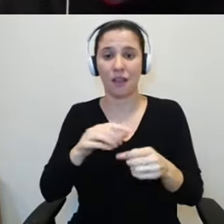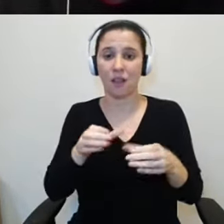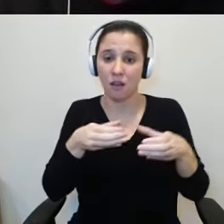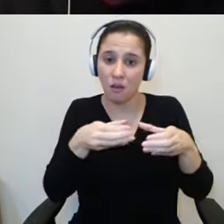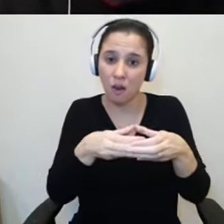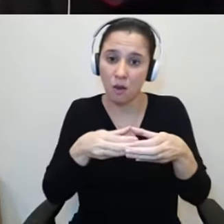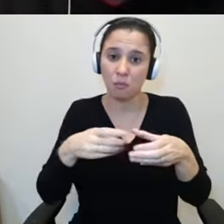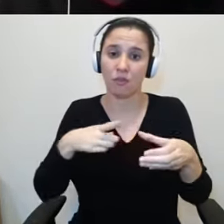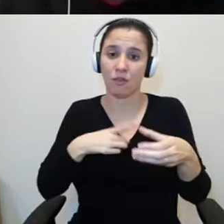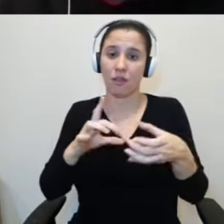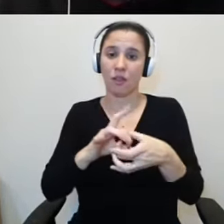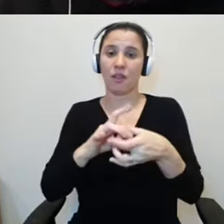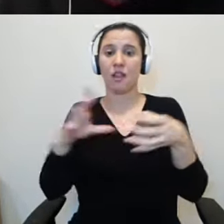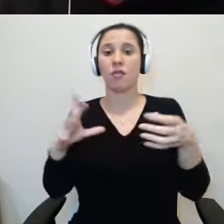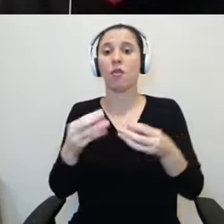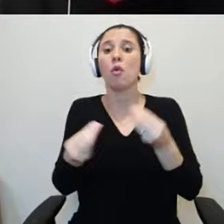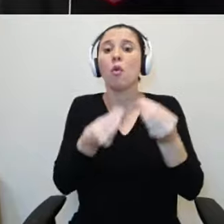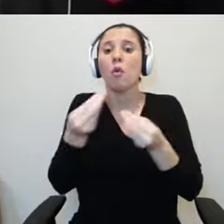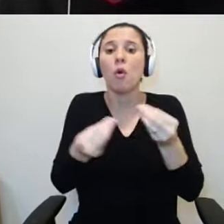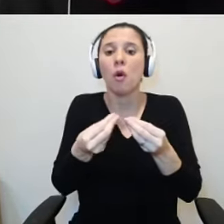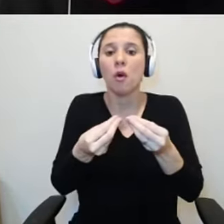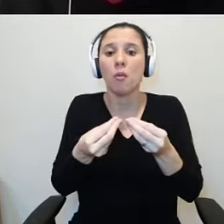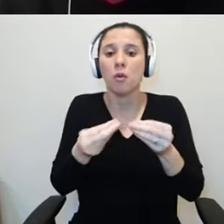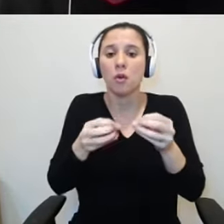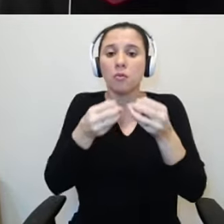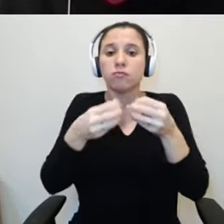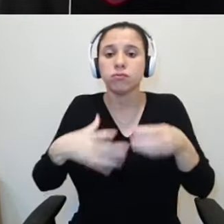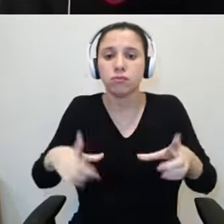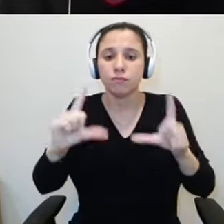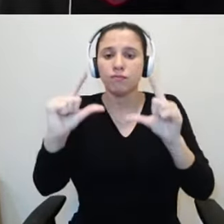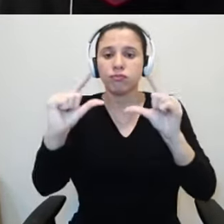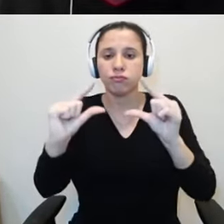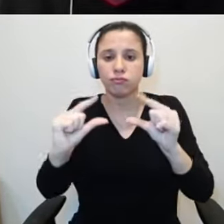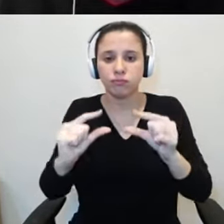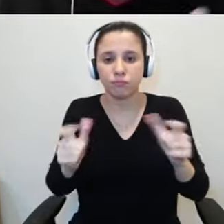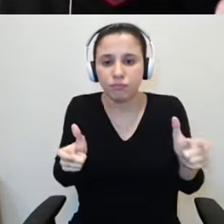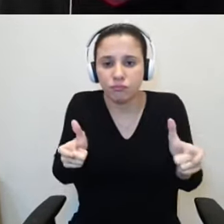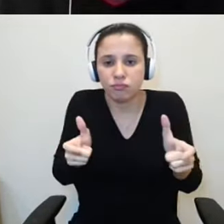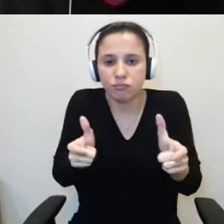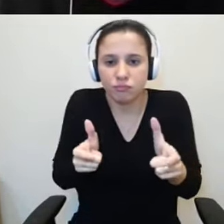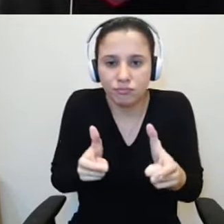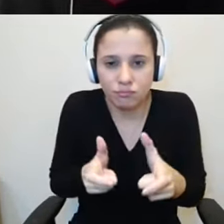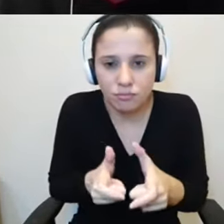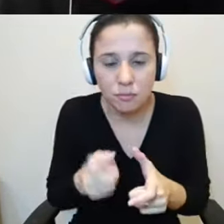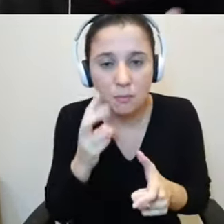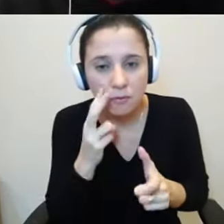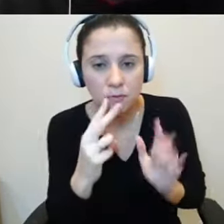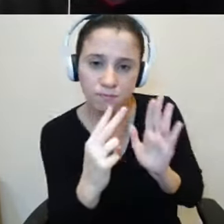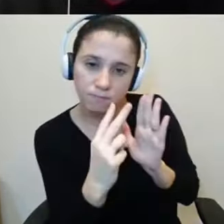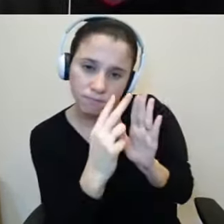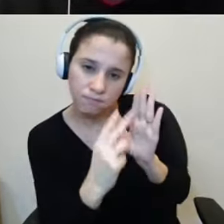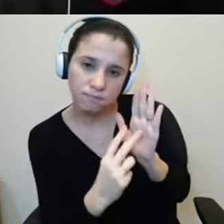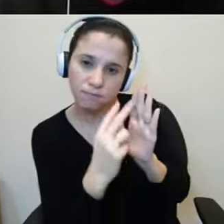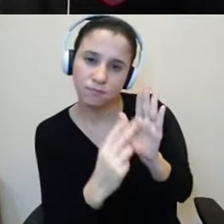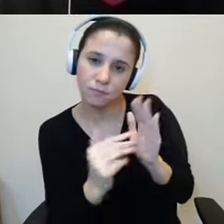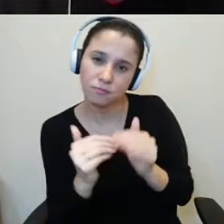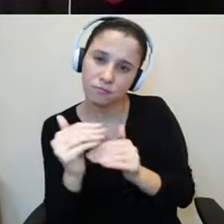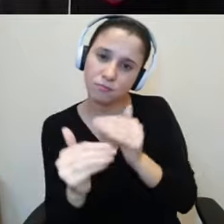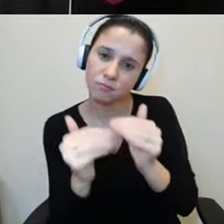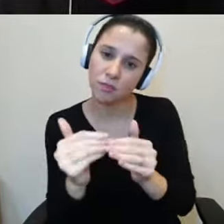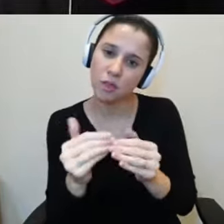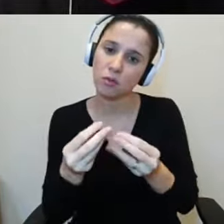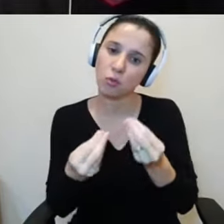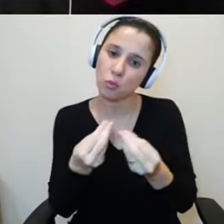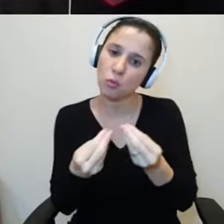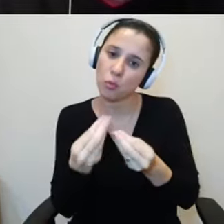diminuir esses prejuízos. E, claro, e verificar e analisar o processo de maneira contínua. Nessa portaria, pessoal,